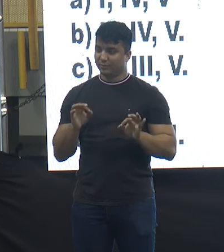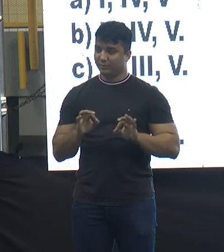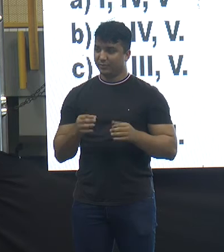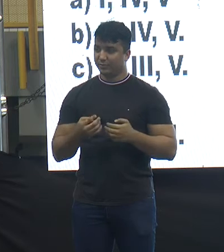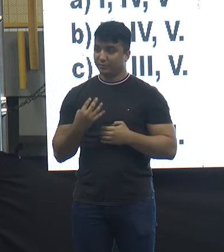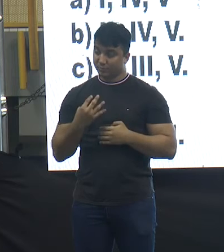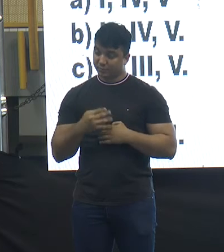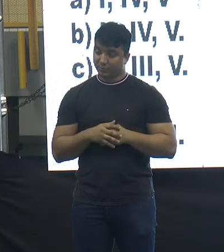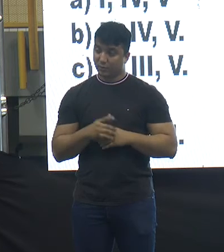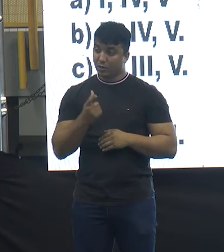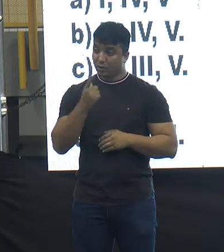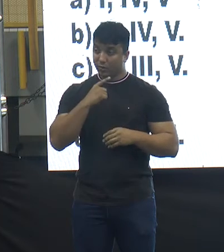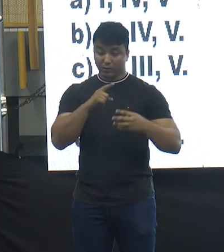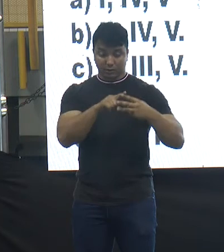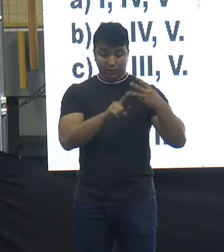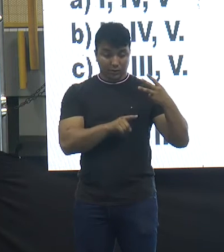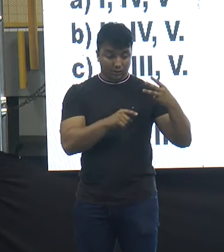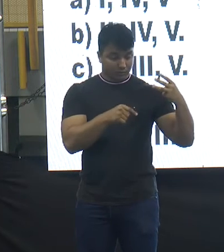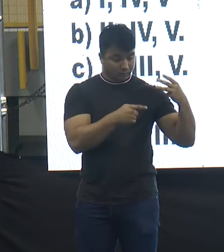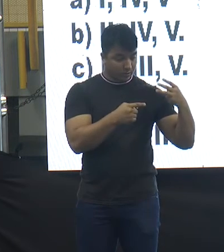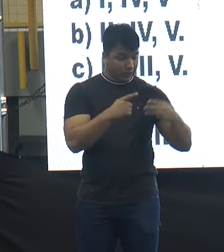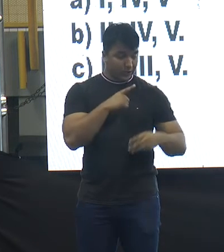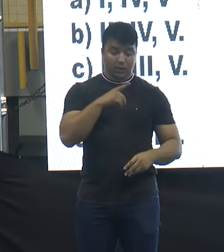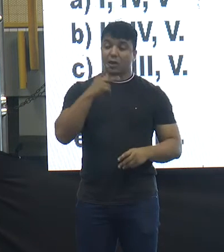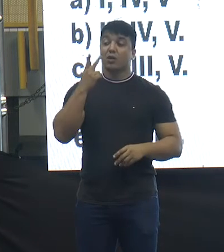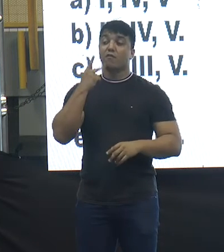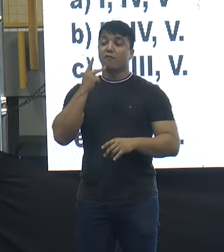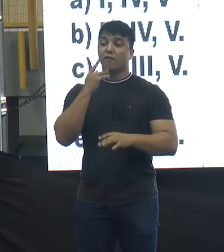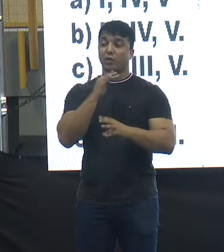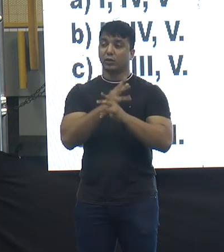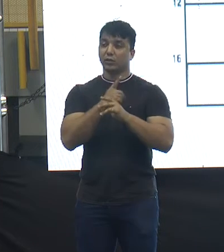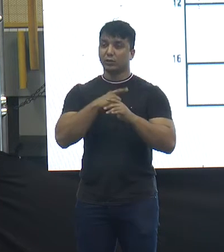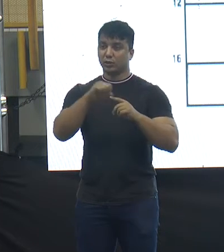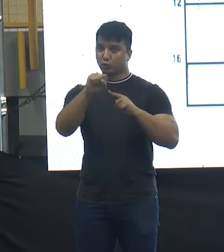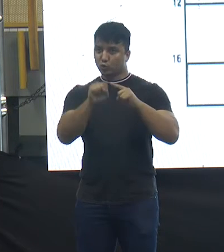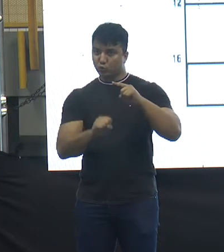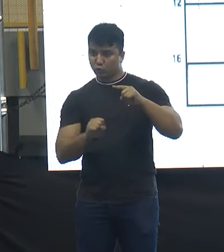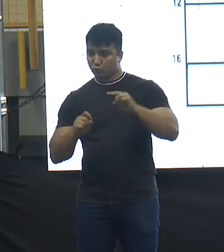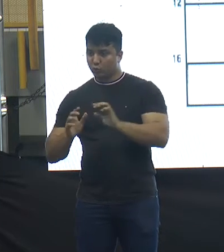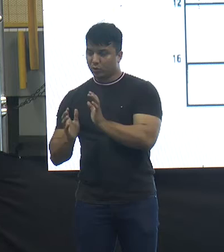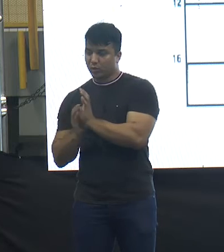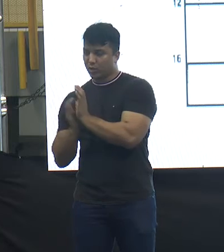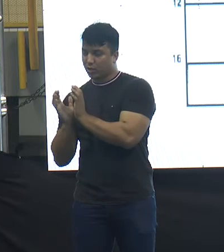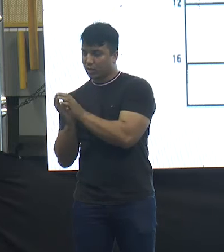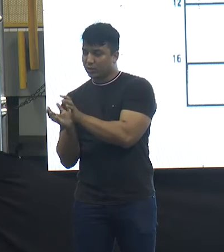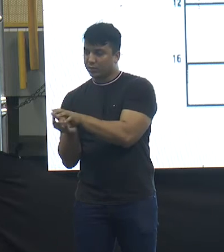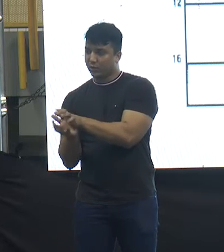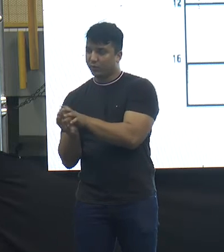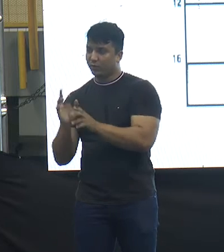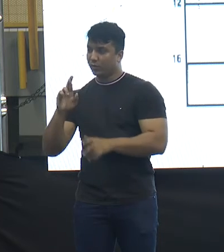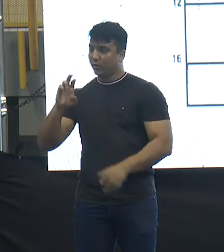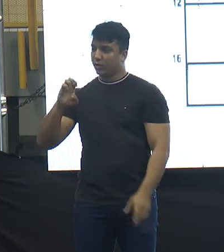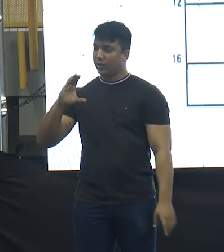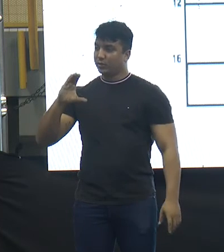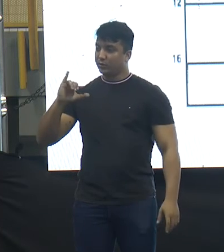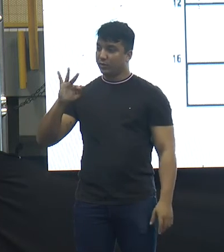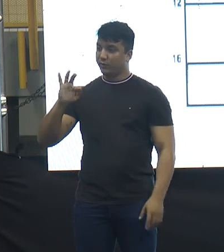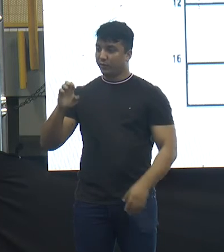3. Fortaleza se encontra ao sul do Recife. Onde é que está Recife? Lá